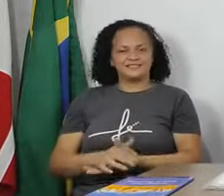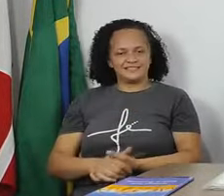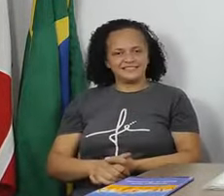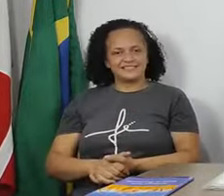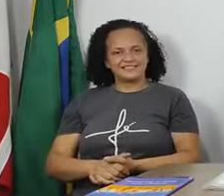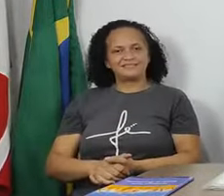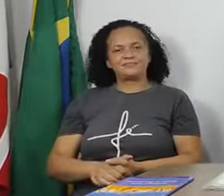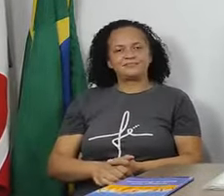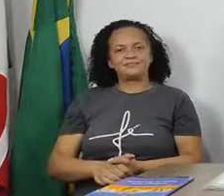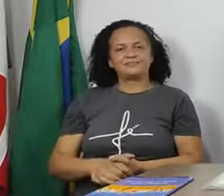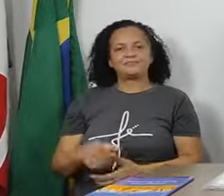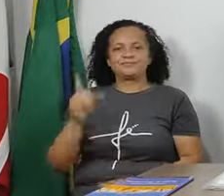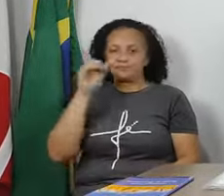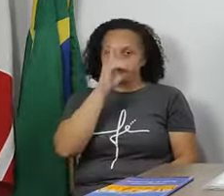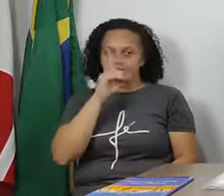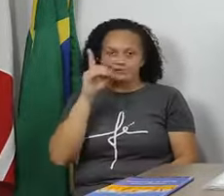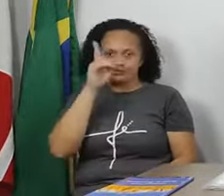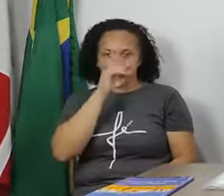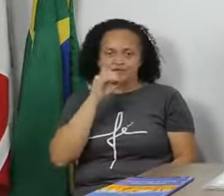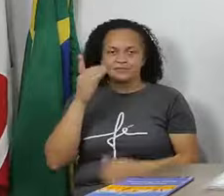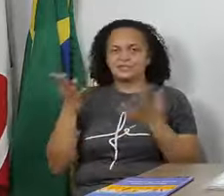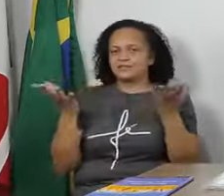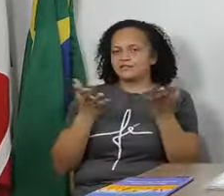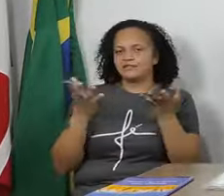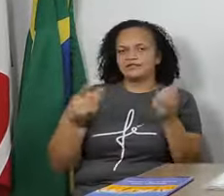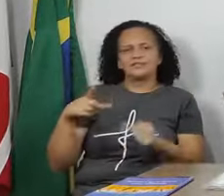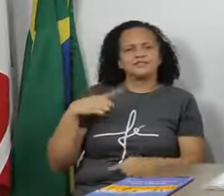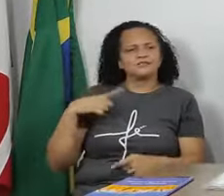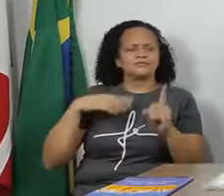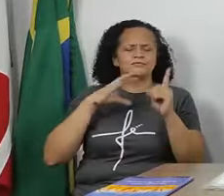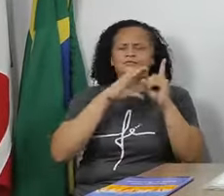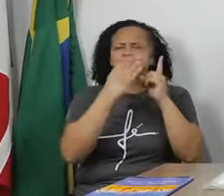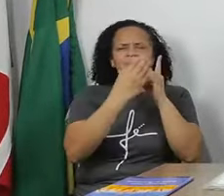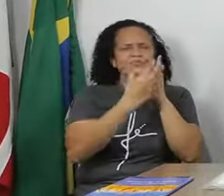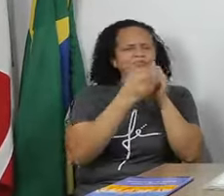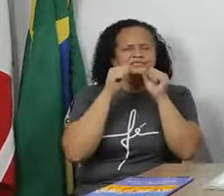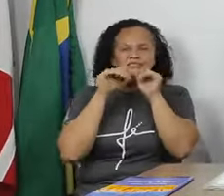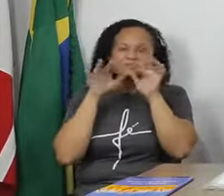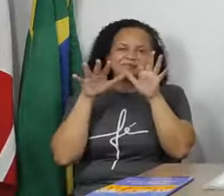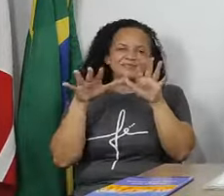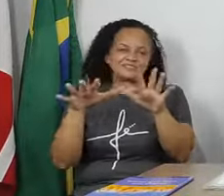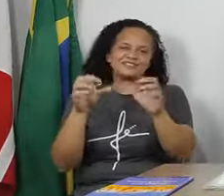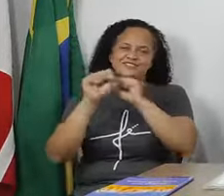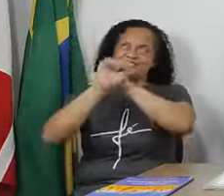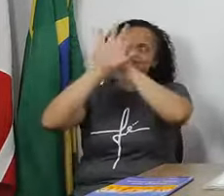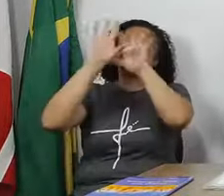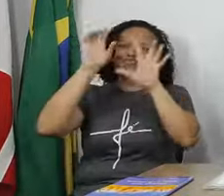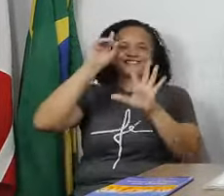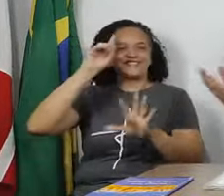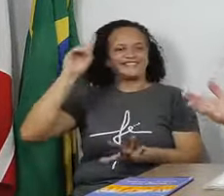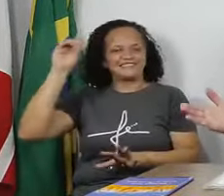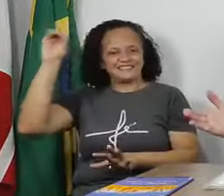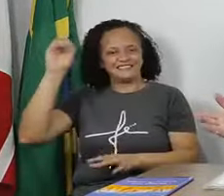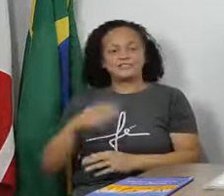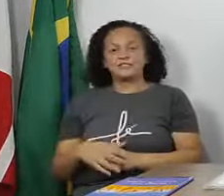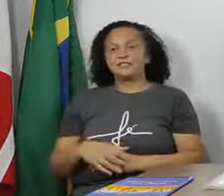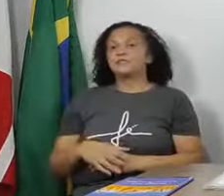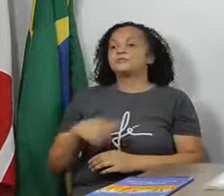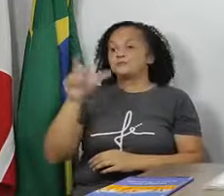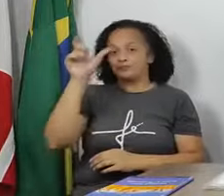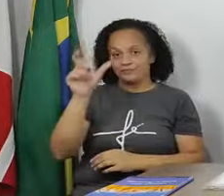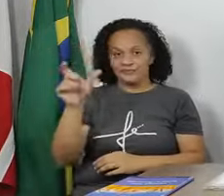né? Domingo agora nós tivemos um culto muito abençoado, glória a Deus, com a presença de um bom